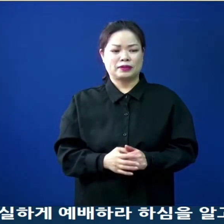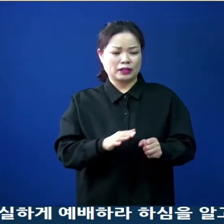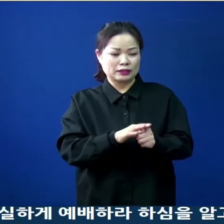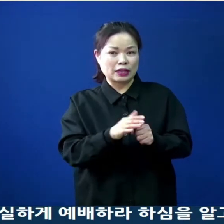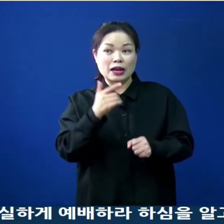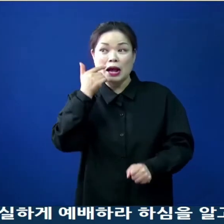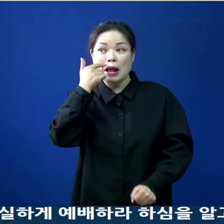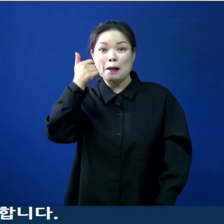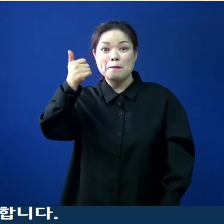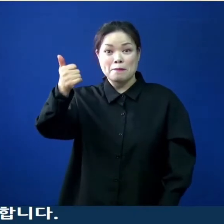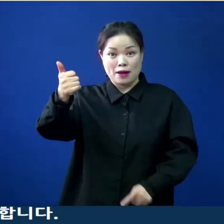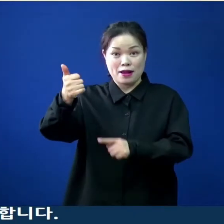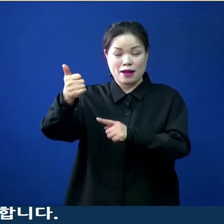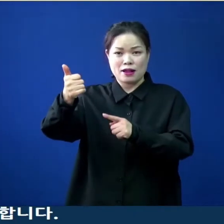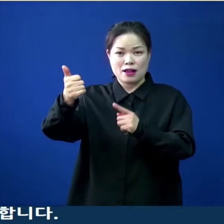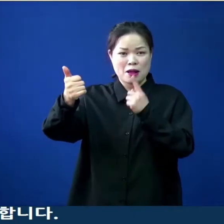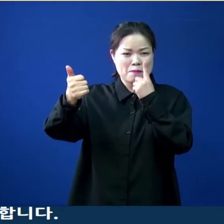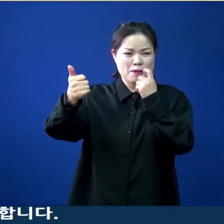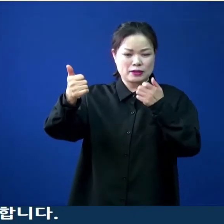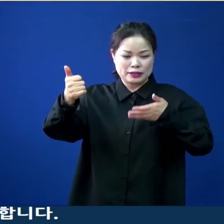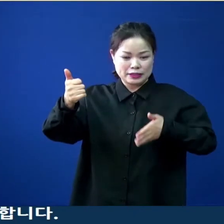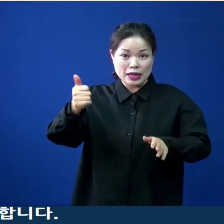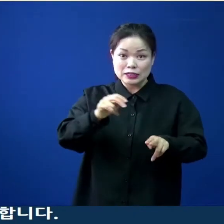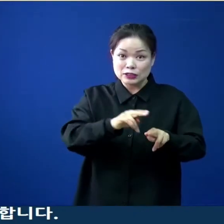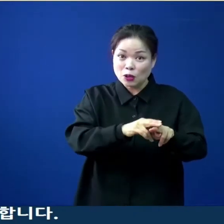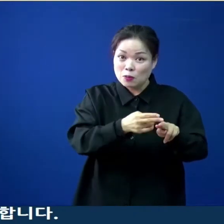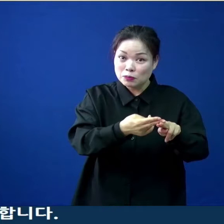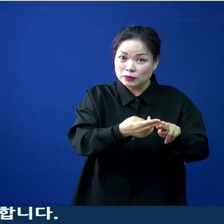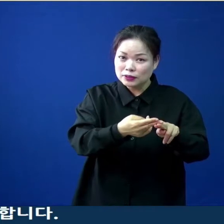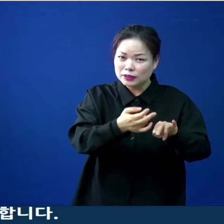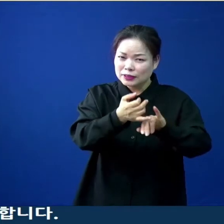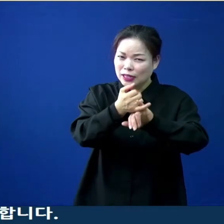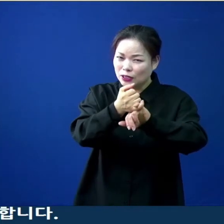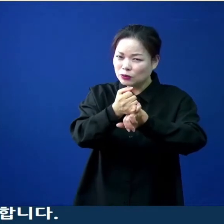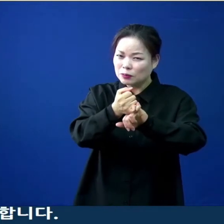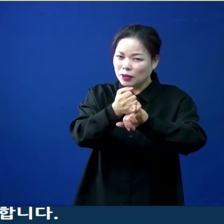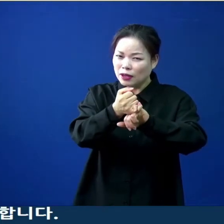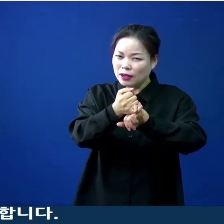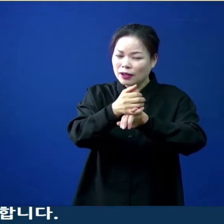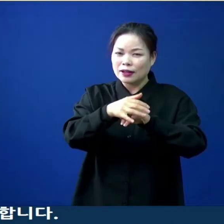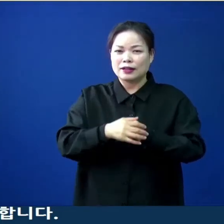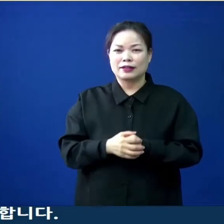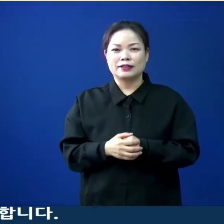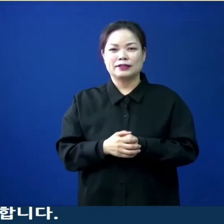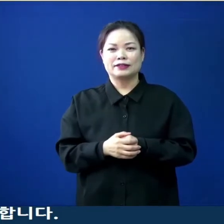사랑하는 아빠에게 멋진 생일 선물을 약속받고